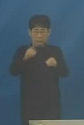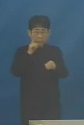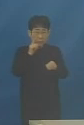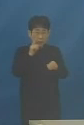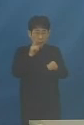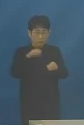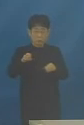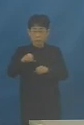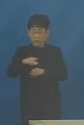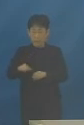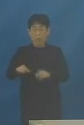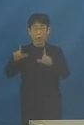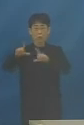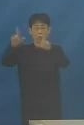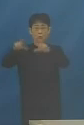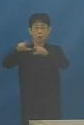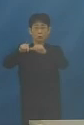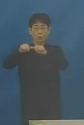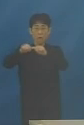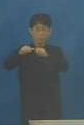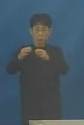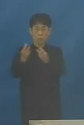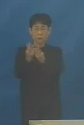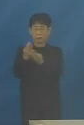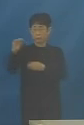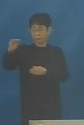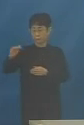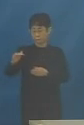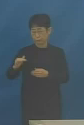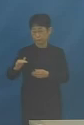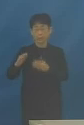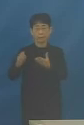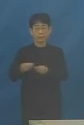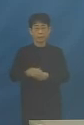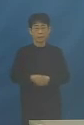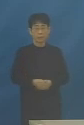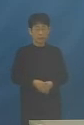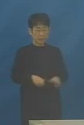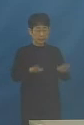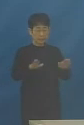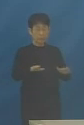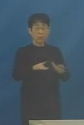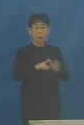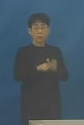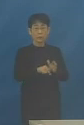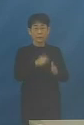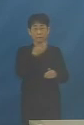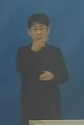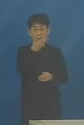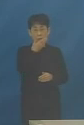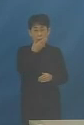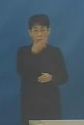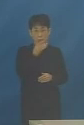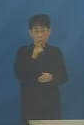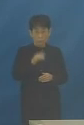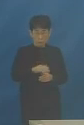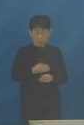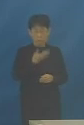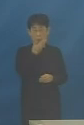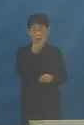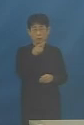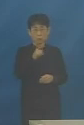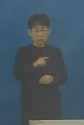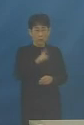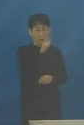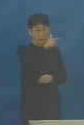東京も収まってきたということでありますですから今のあの段階で大切なのは第6版に向けてあの